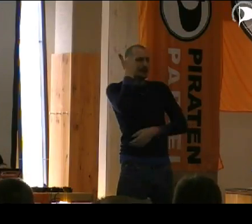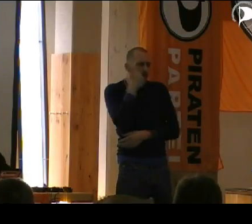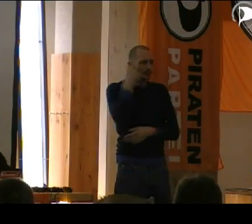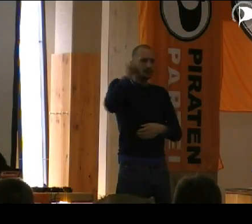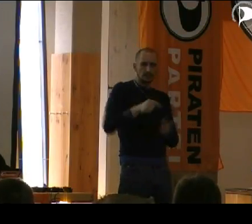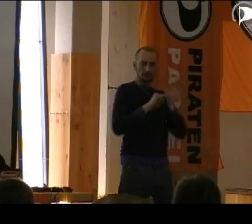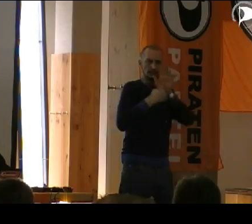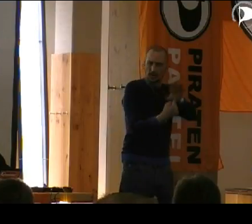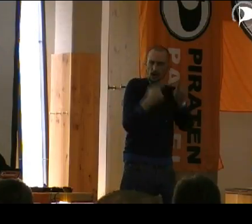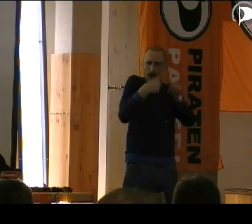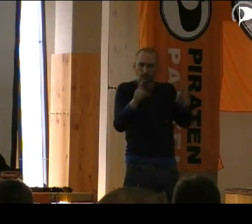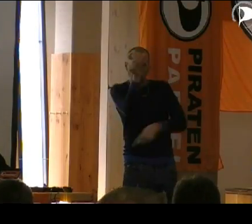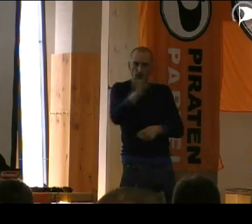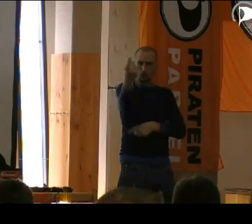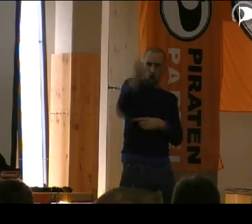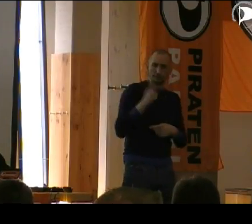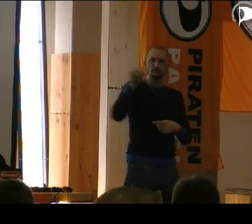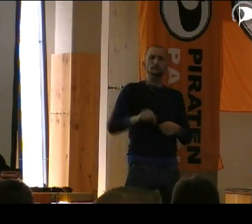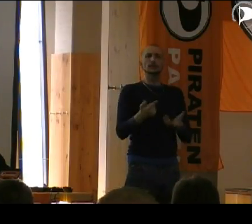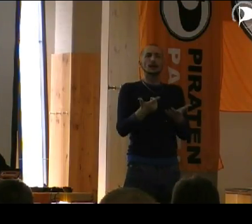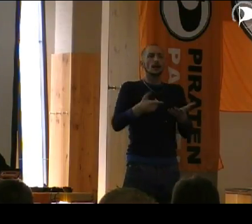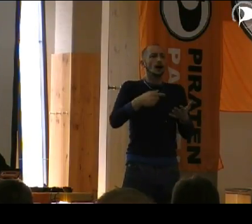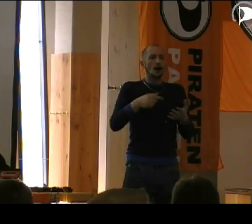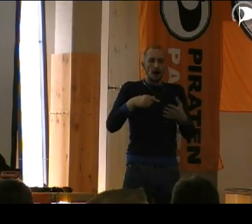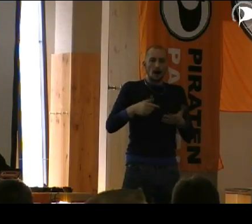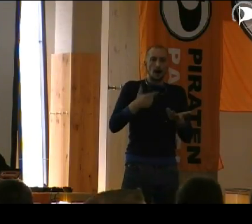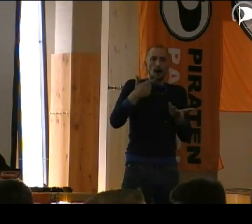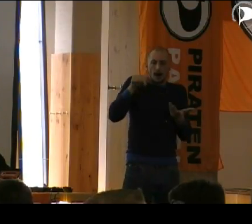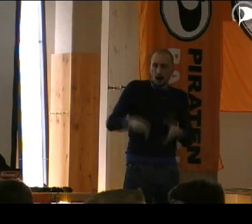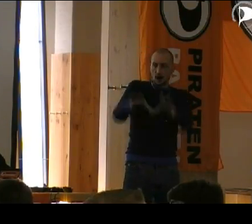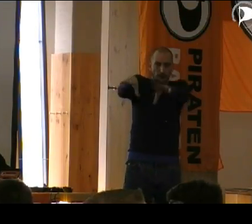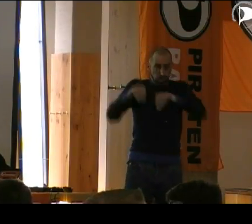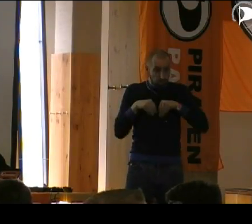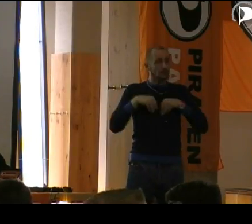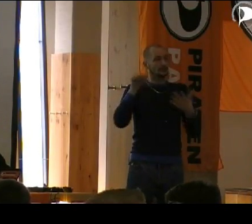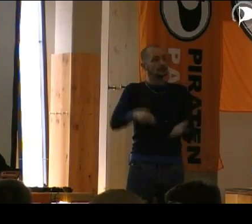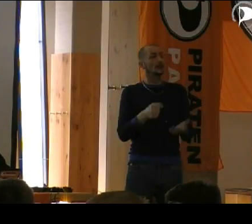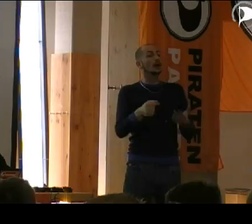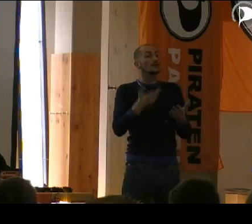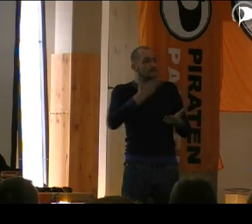an dazu kommen und nehmen sie auch die kommen jetzt schon weil sie nicht arbeiten wollen